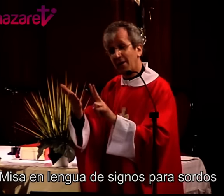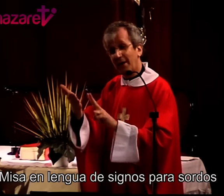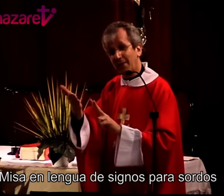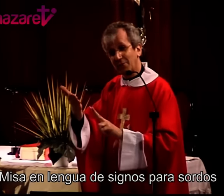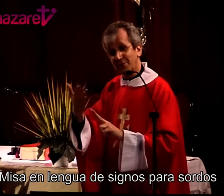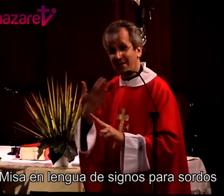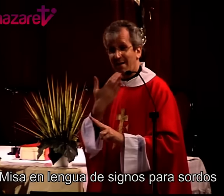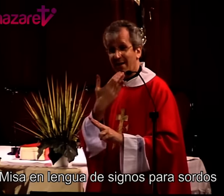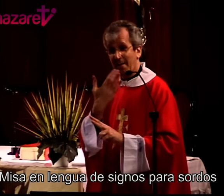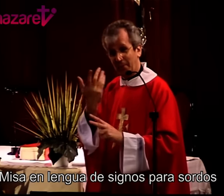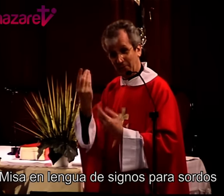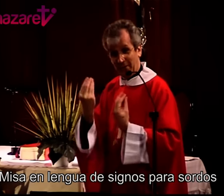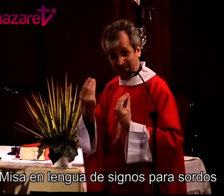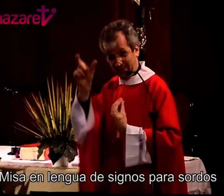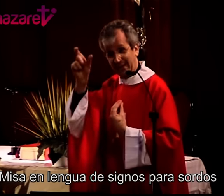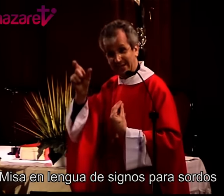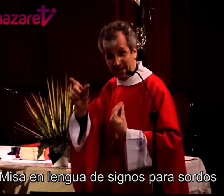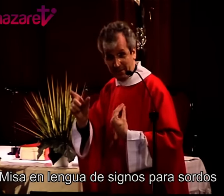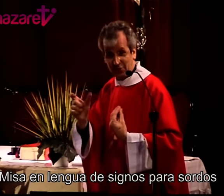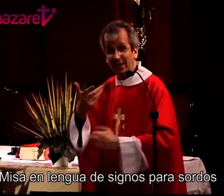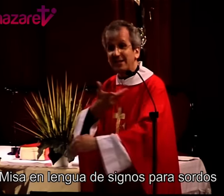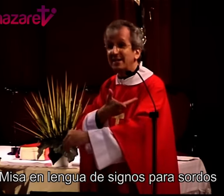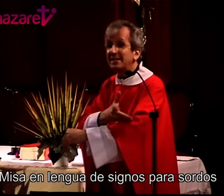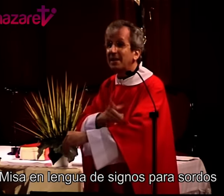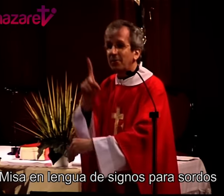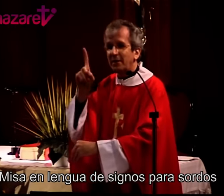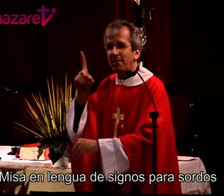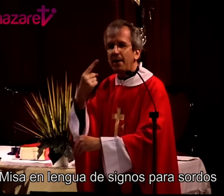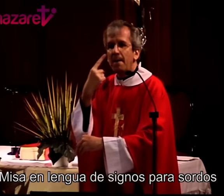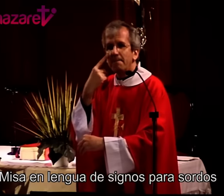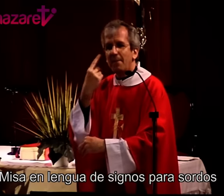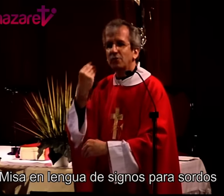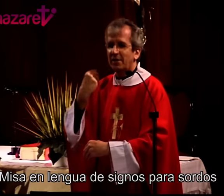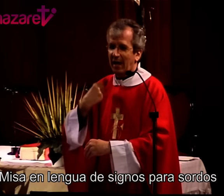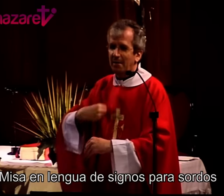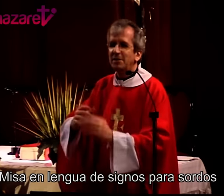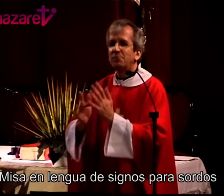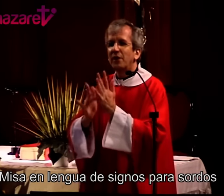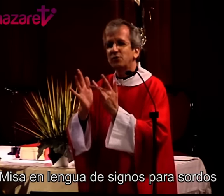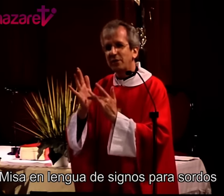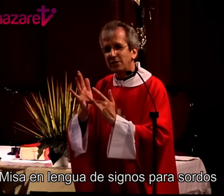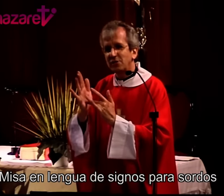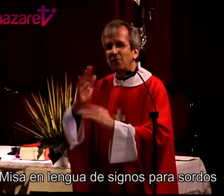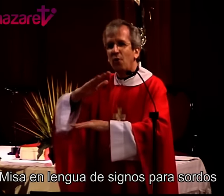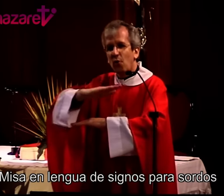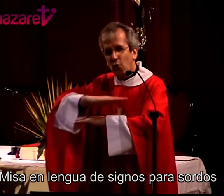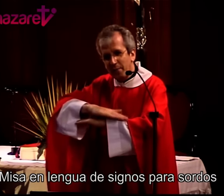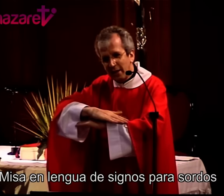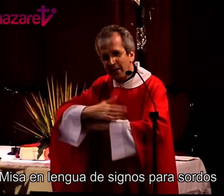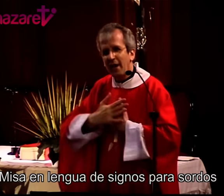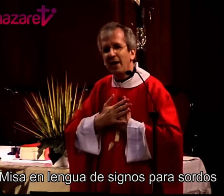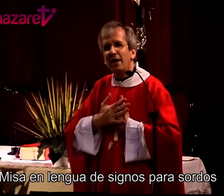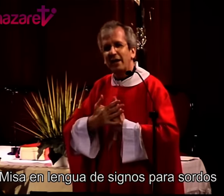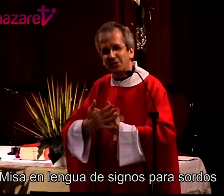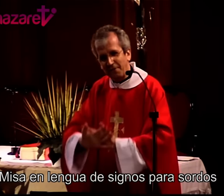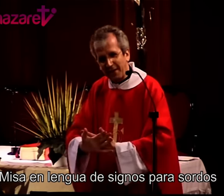conforme leemos el ejemplo de esa persona, de ese siervo de Yahvé, vemos el mismo Jesucristo